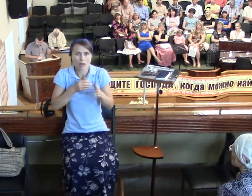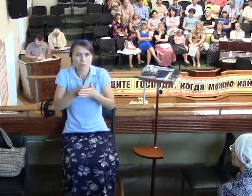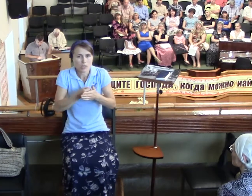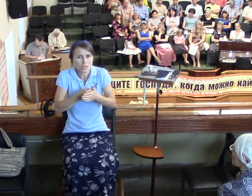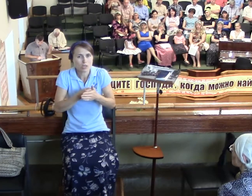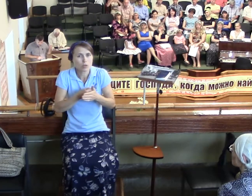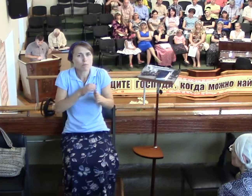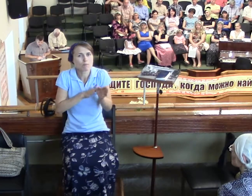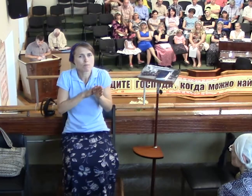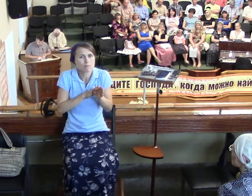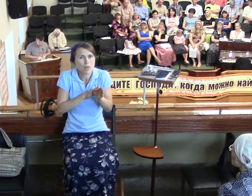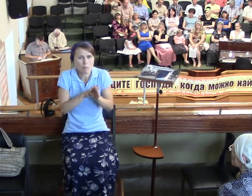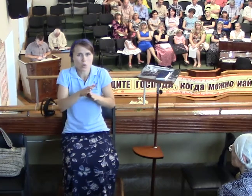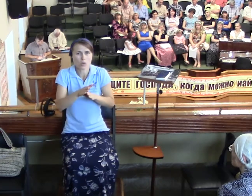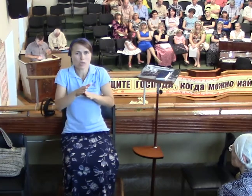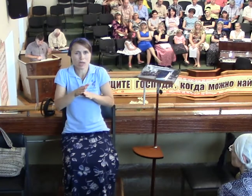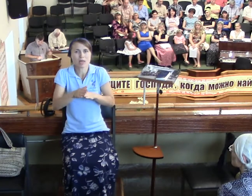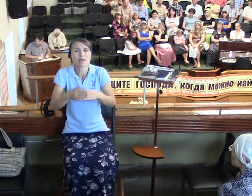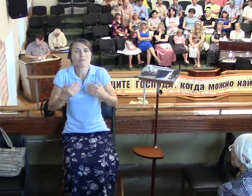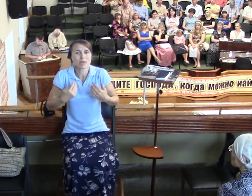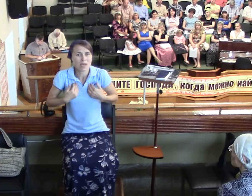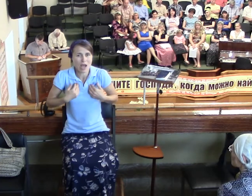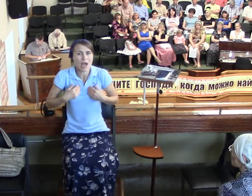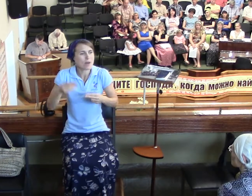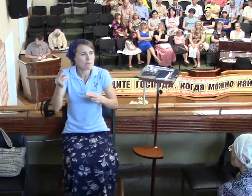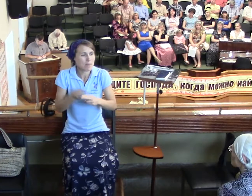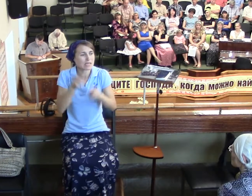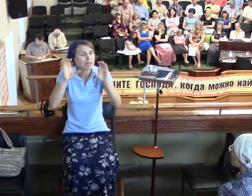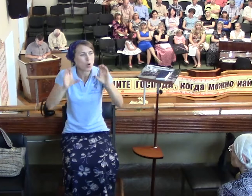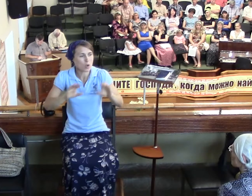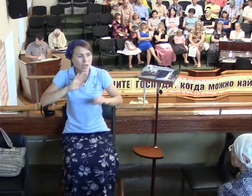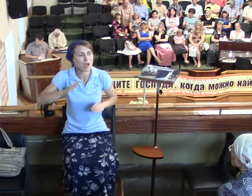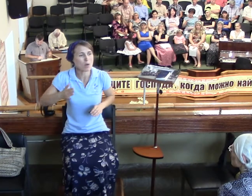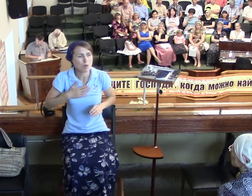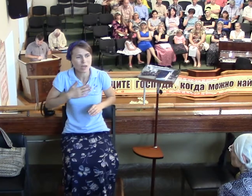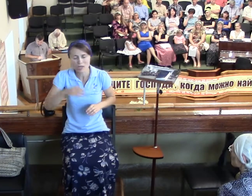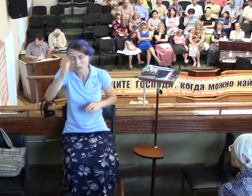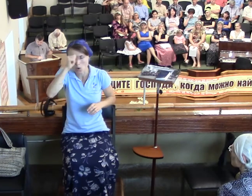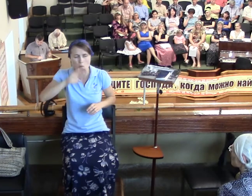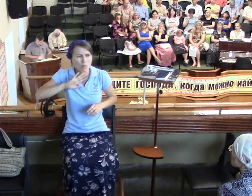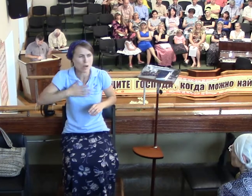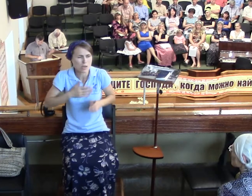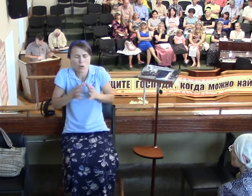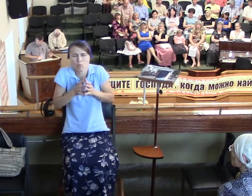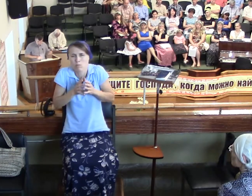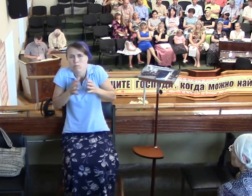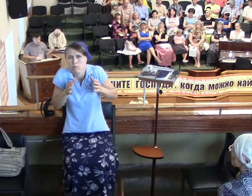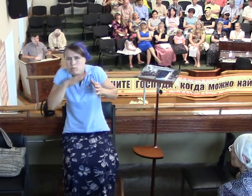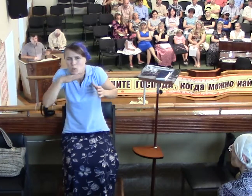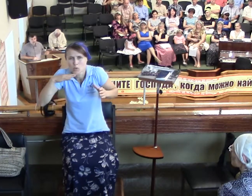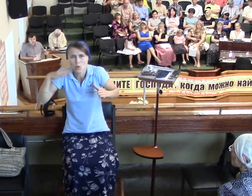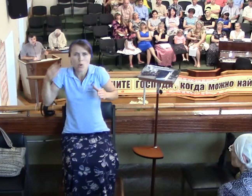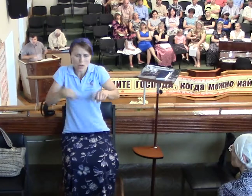мои так, что видеть не могу. Их более, нежели волос на голове моей. Сердце мое